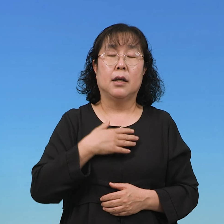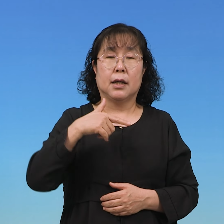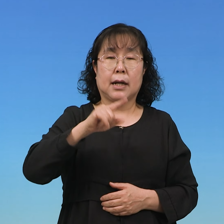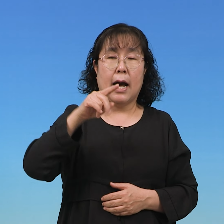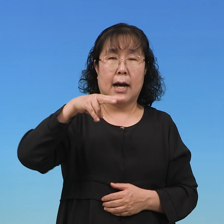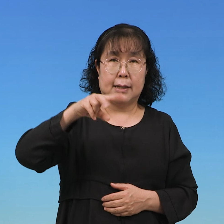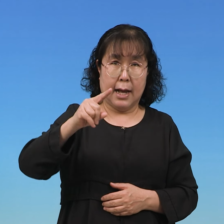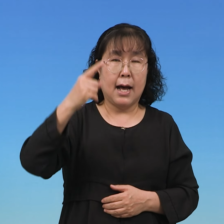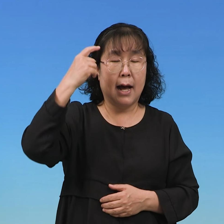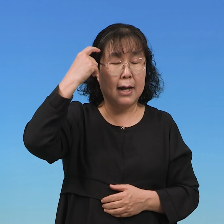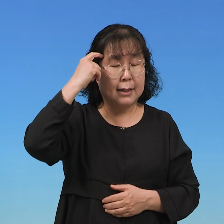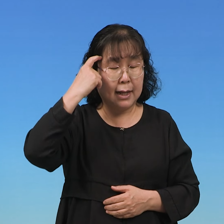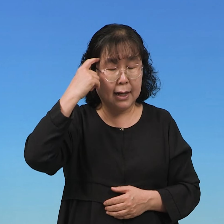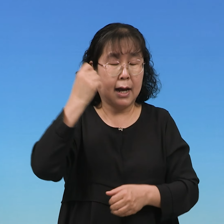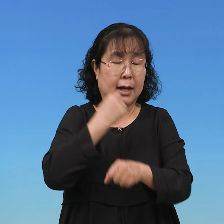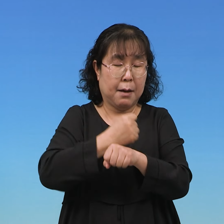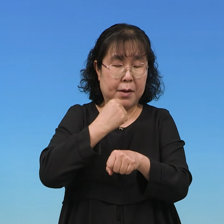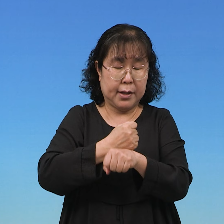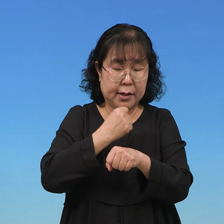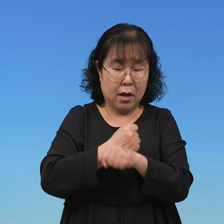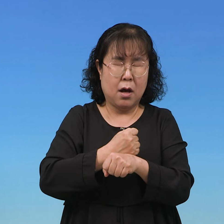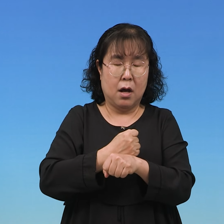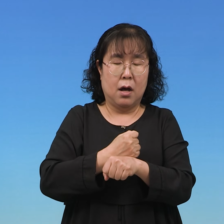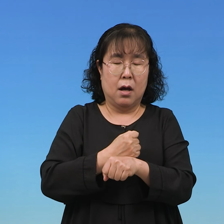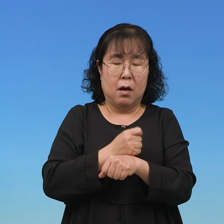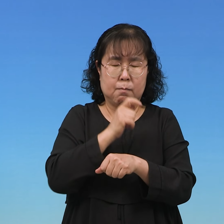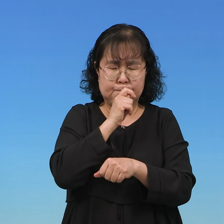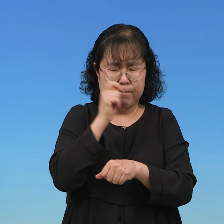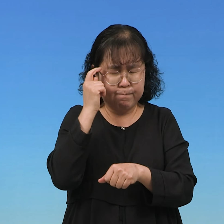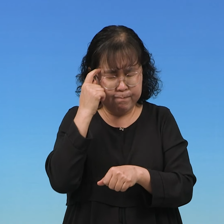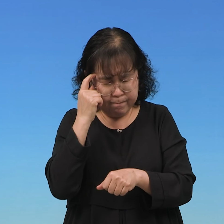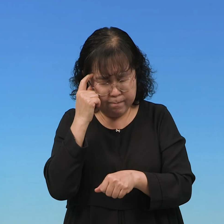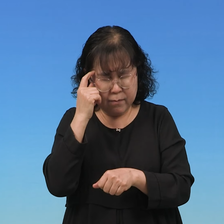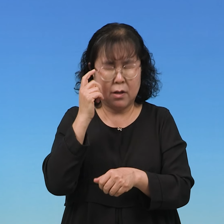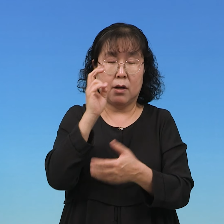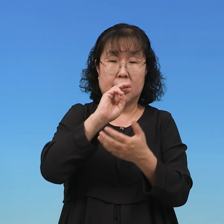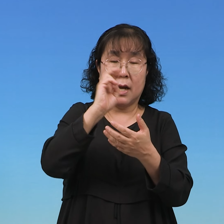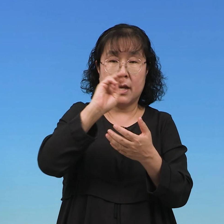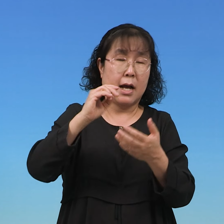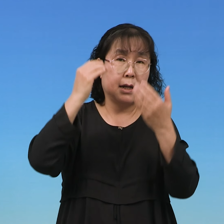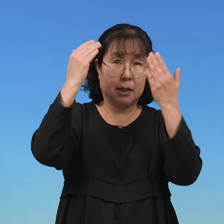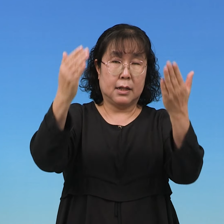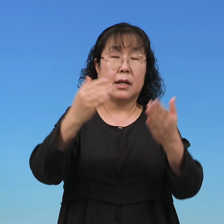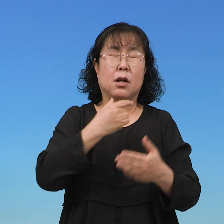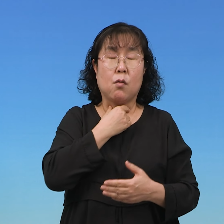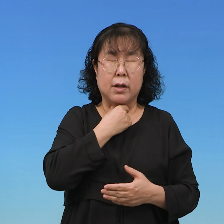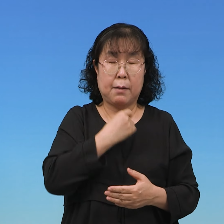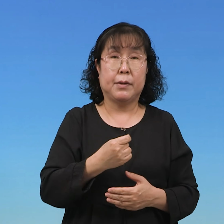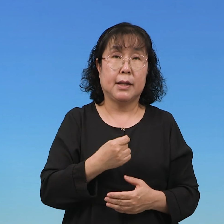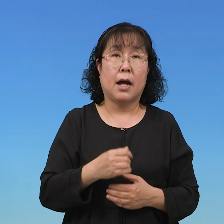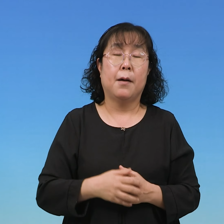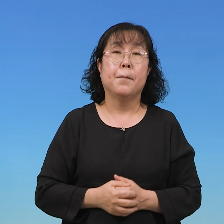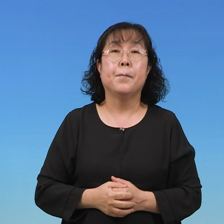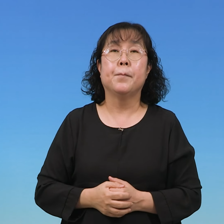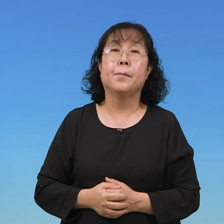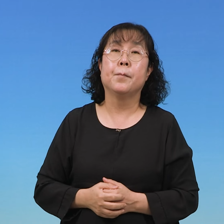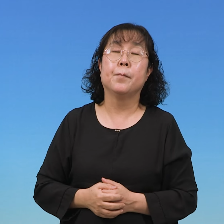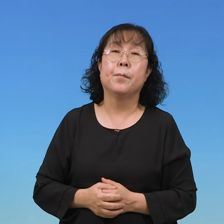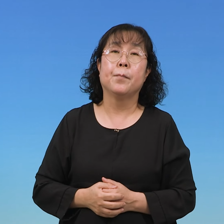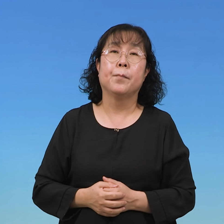떠나갔었네. 주님 약속대로 날 붙드셨네. 주님 말씀하십니다. 물가로 나오라 내 곁에 서라. 우리